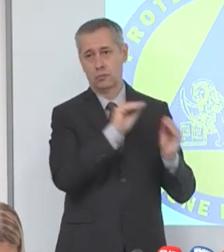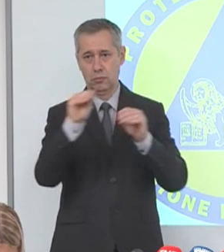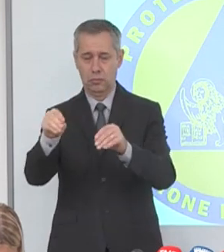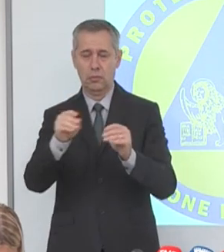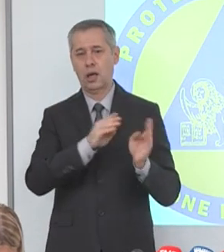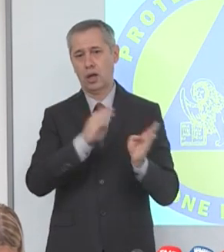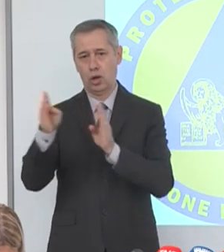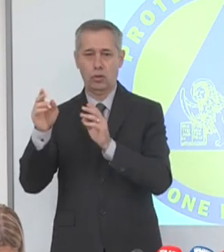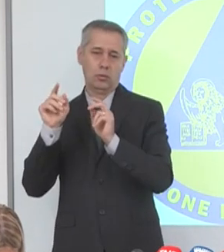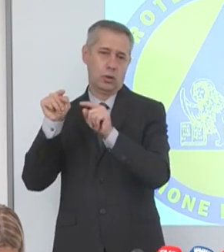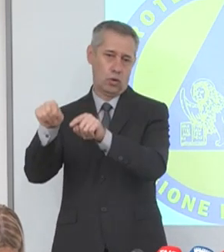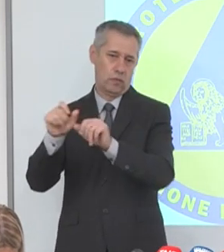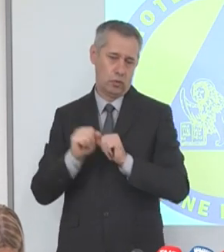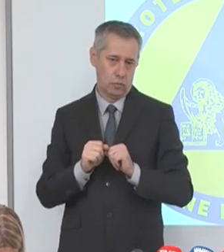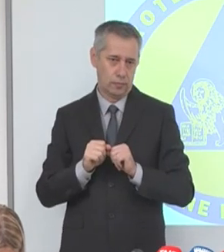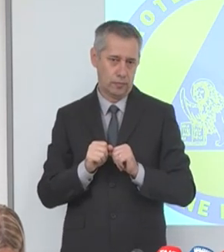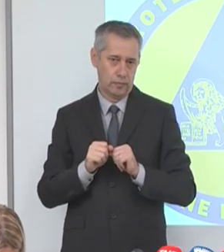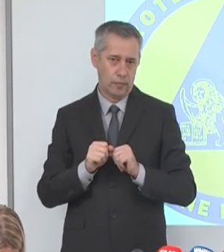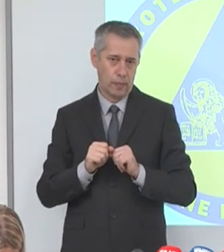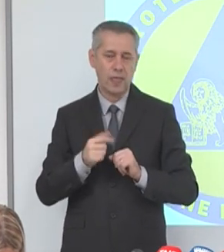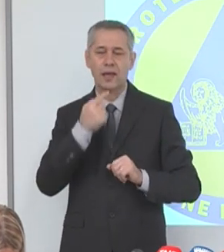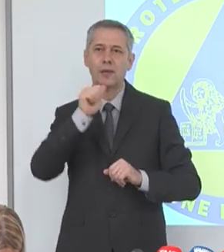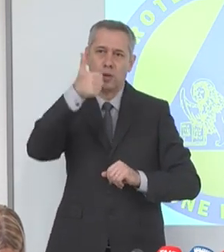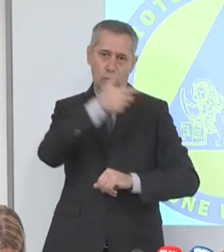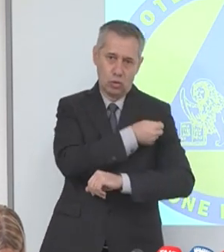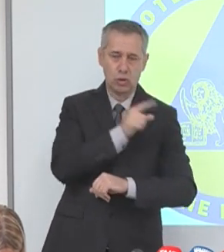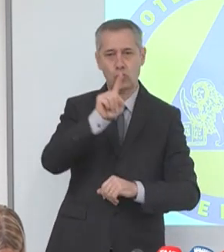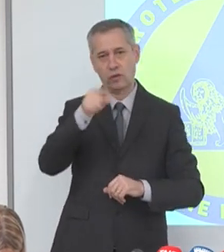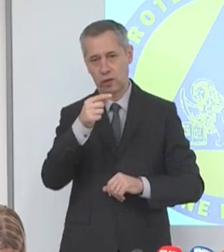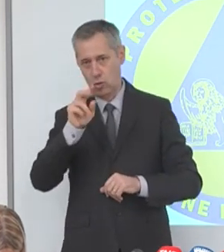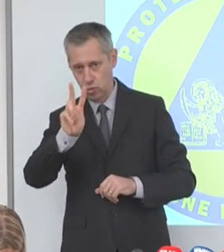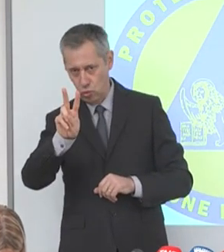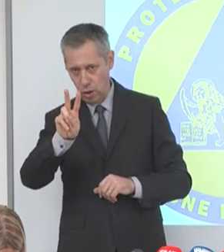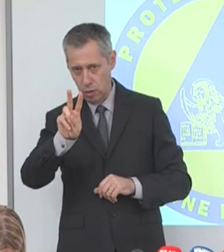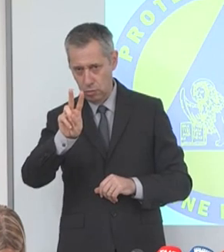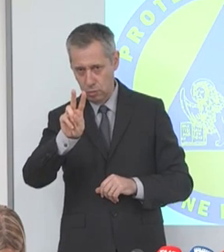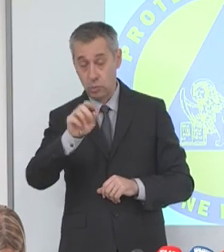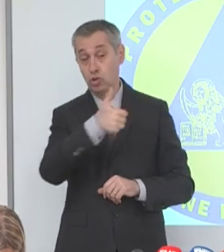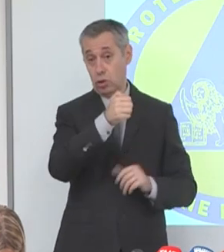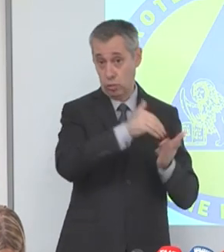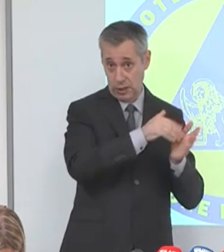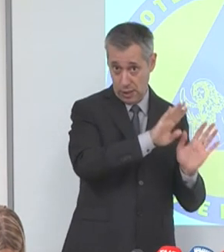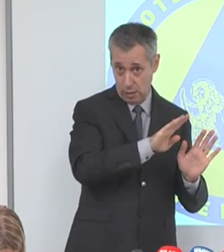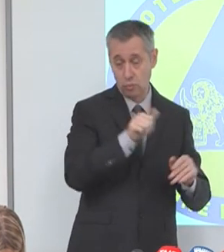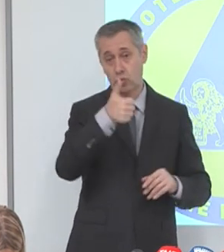Per chi ha ricevuto la prima dose è 1,2 ricoveri per 100.000 abitanti,